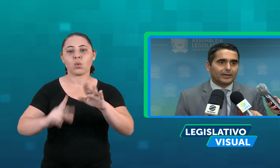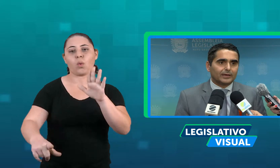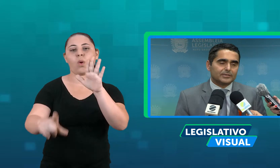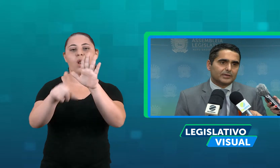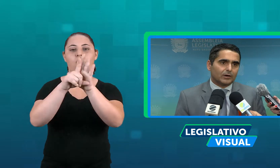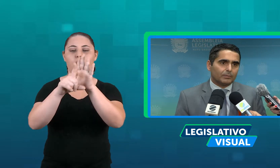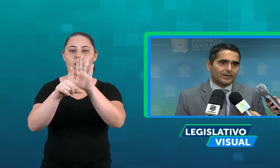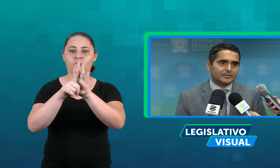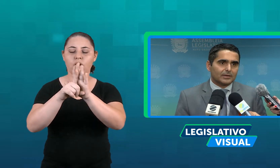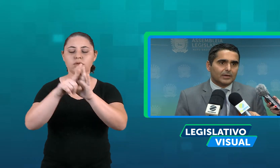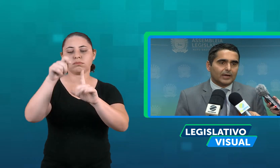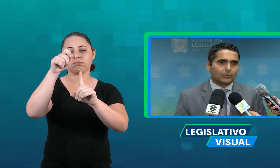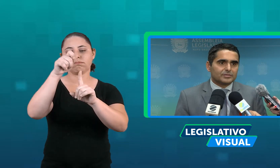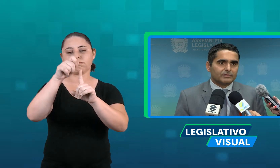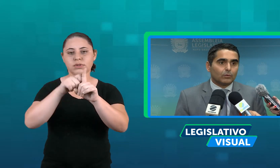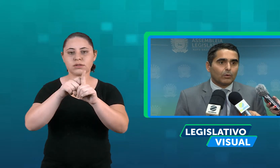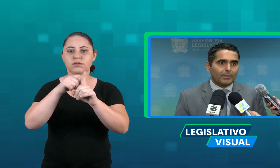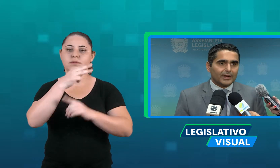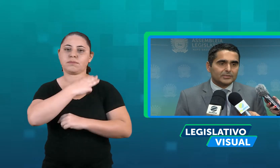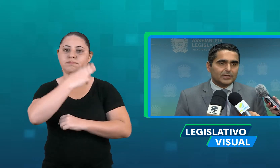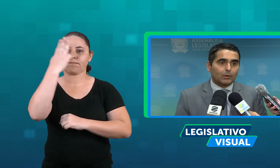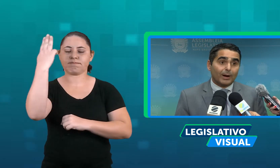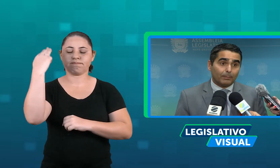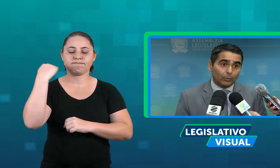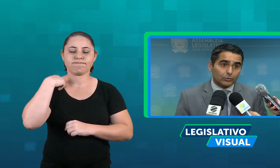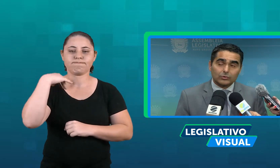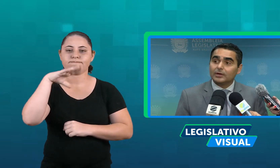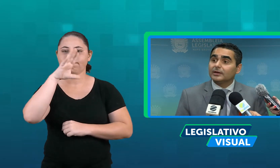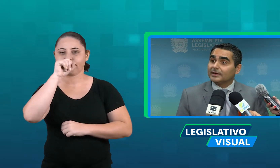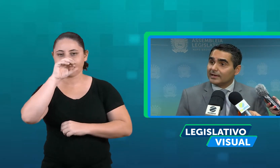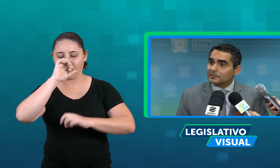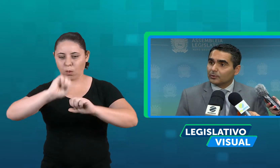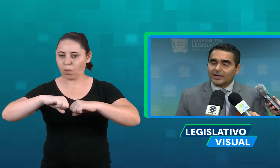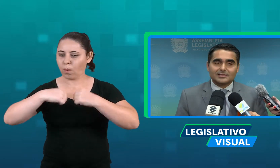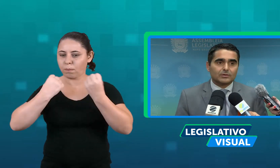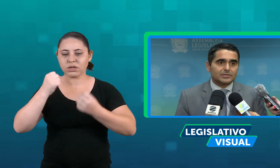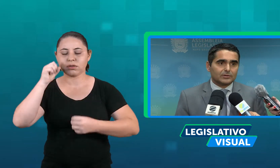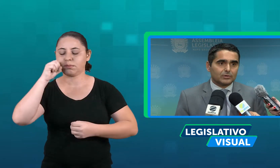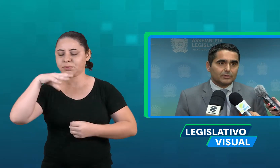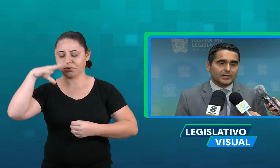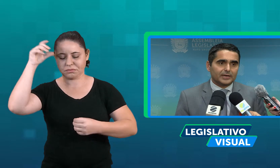do Maio Laranja, que é um mês alusivo ao combate ao abuso e à